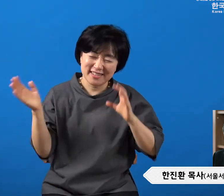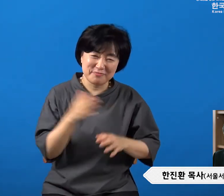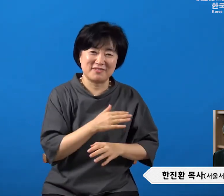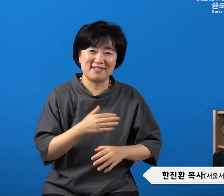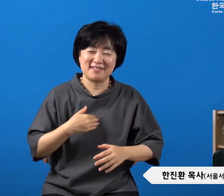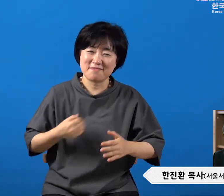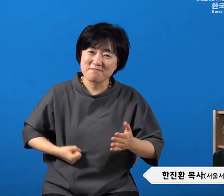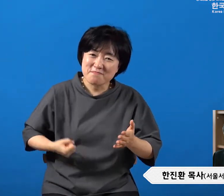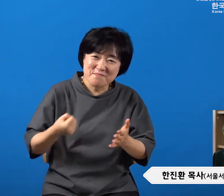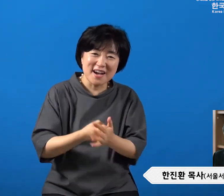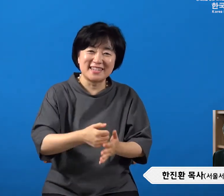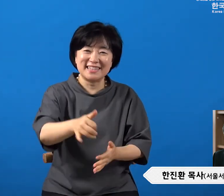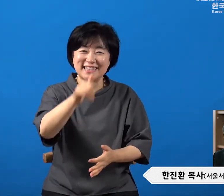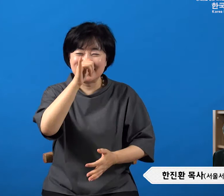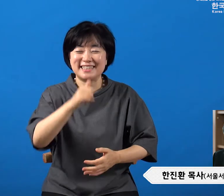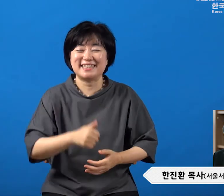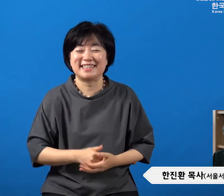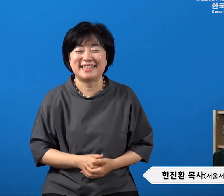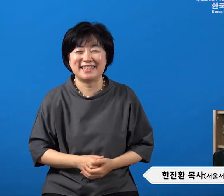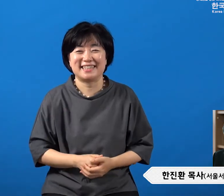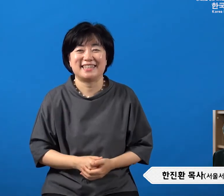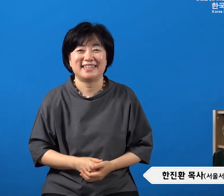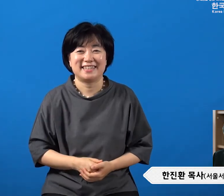어릴 때부터 제가 박력이 있었어요. 네.